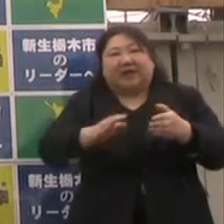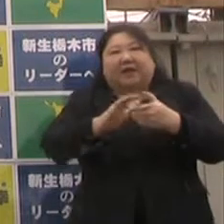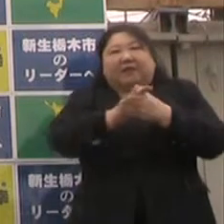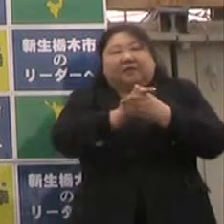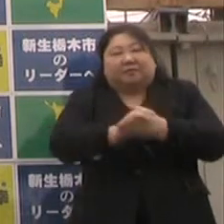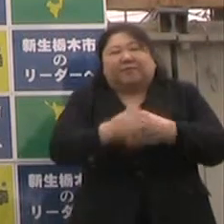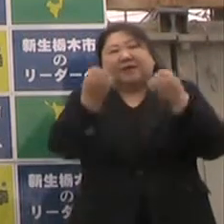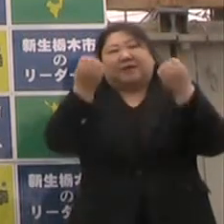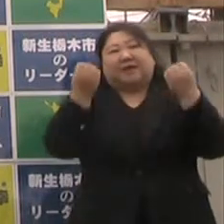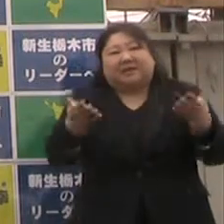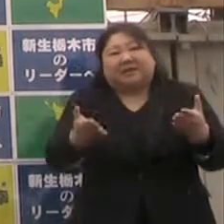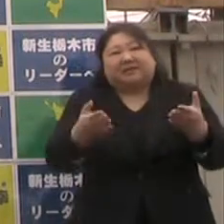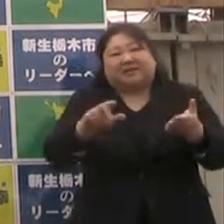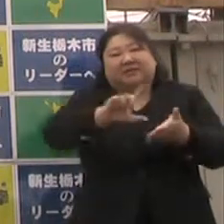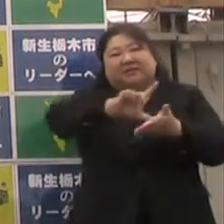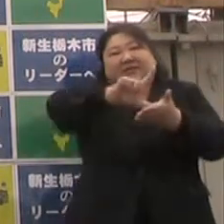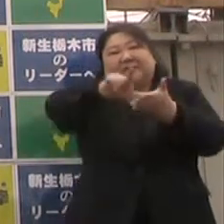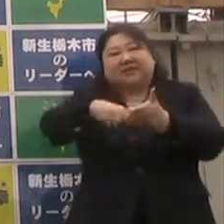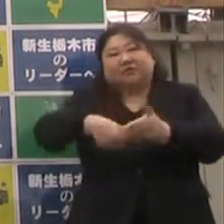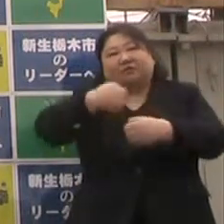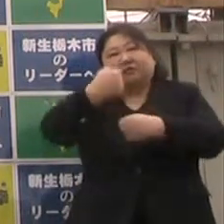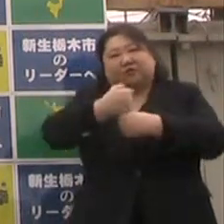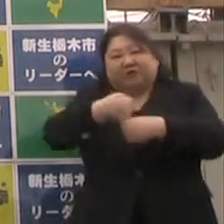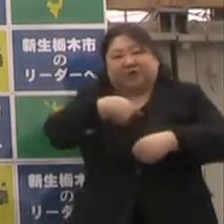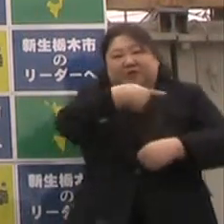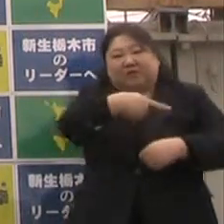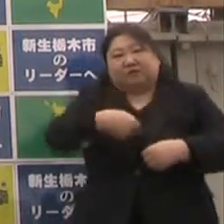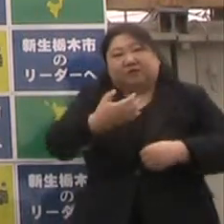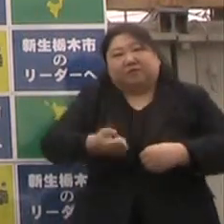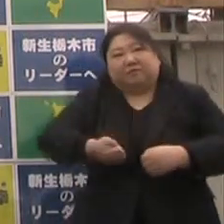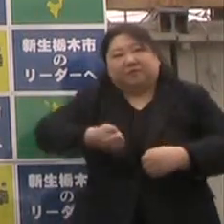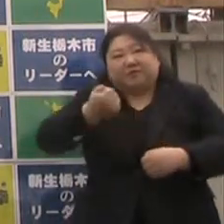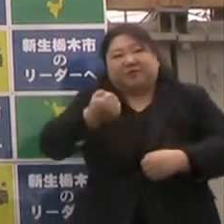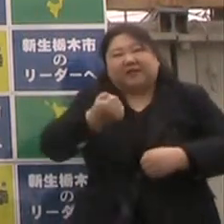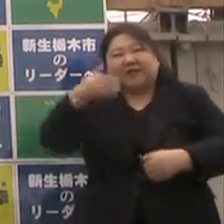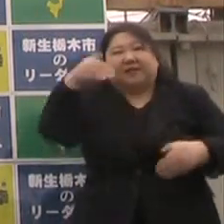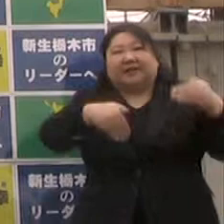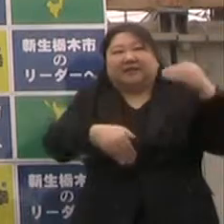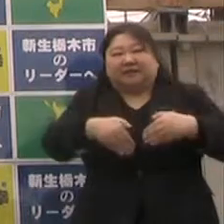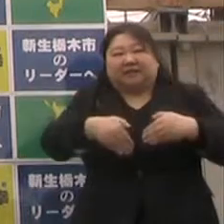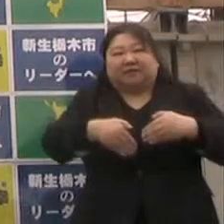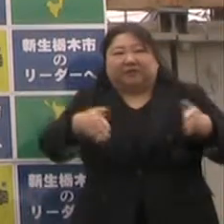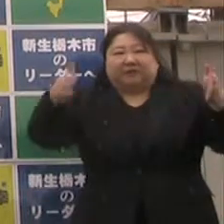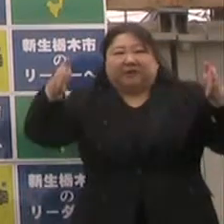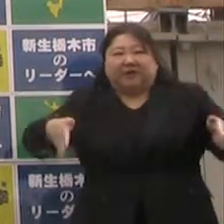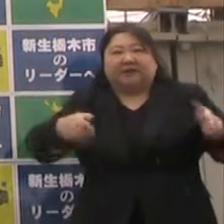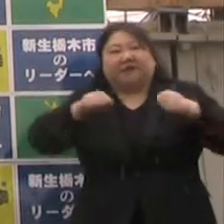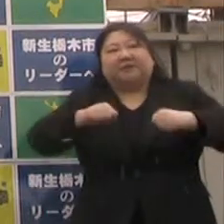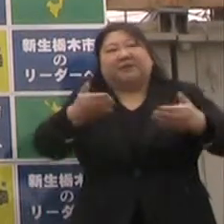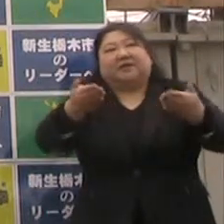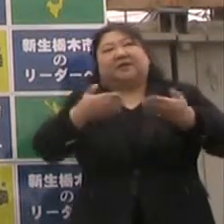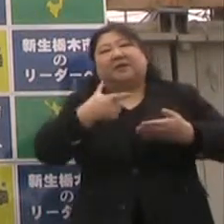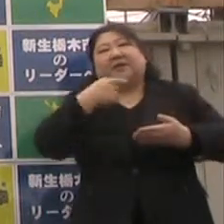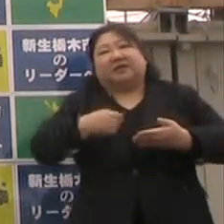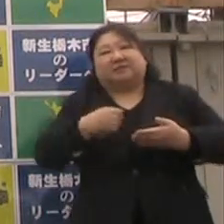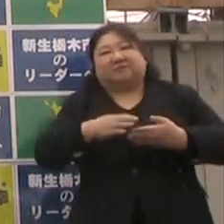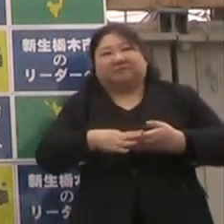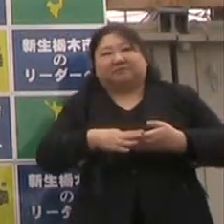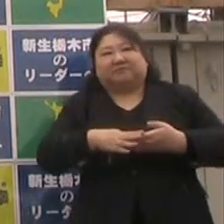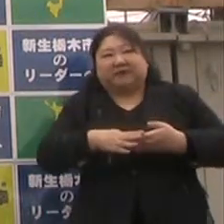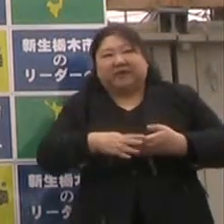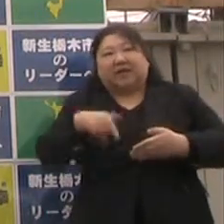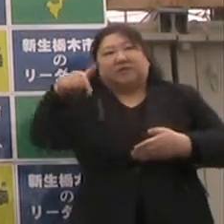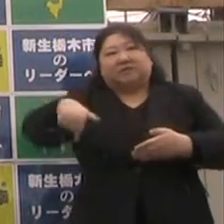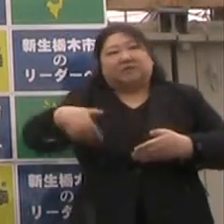する、その思いをずっとずっと持ち続けて選挙戦に臨んでいただきたい。下野市の方も実を言うと今年の1月10